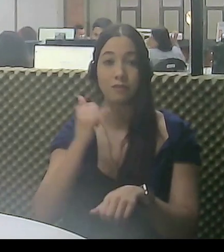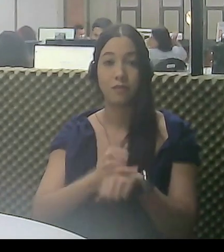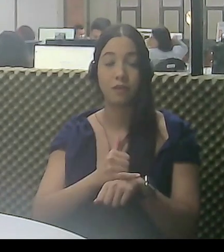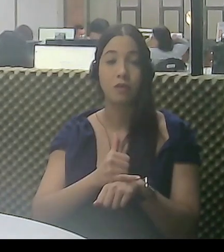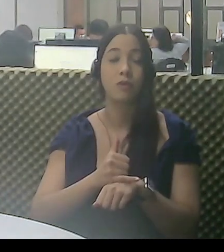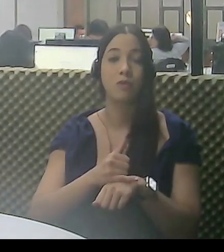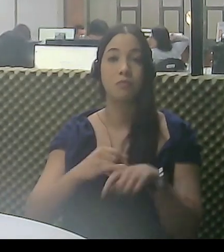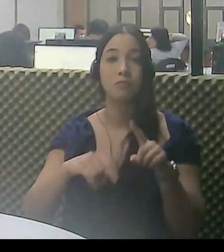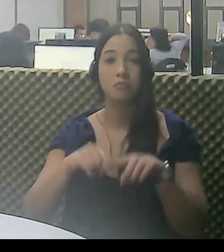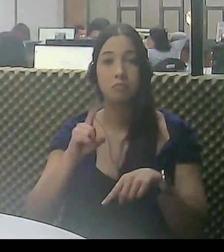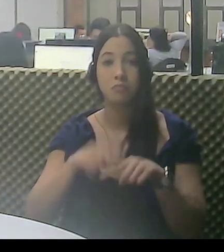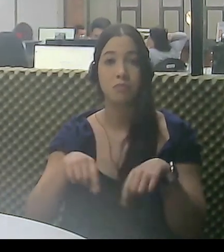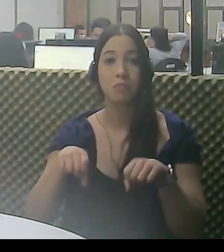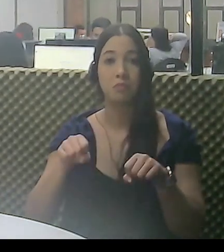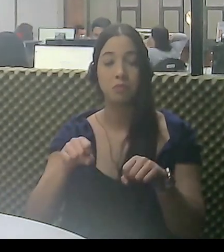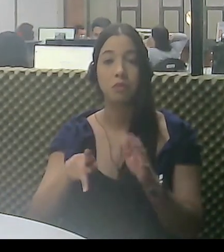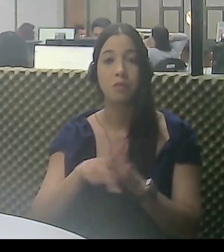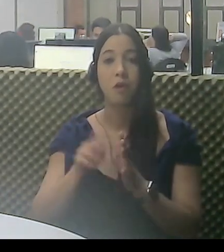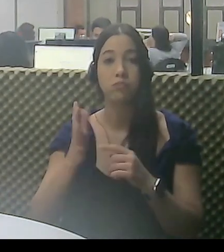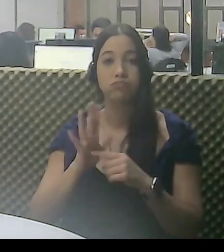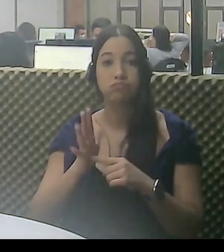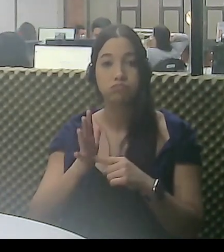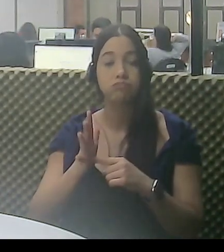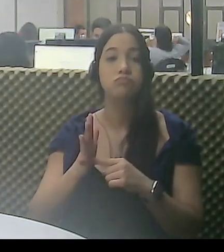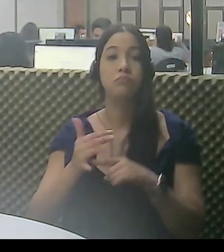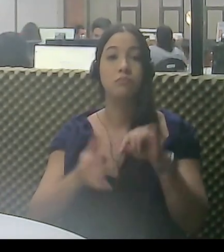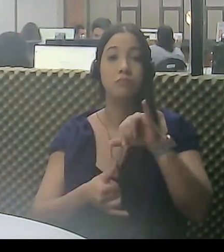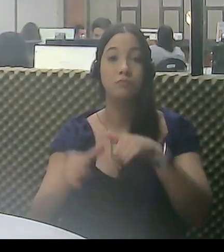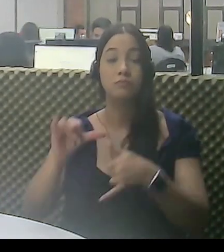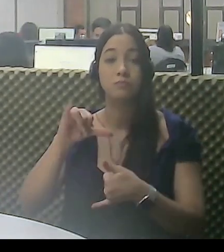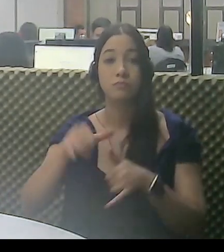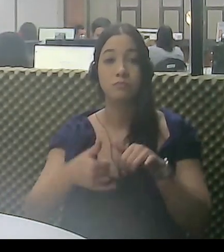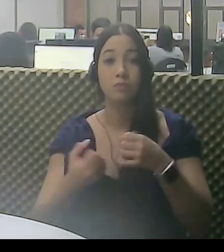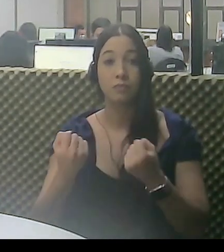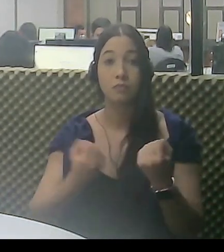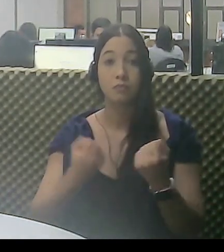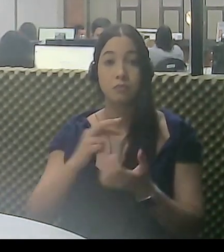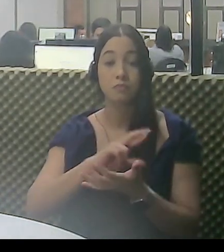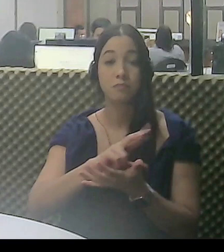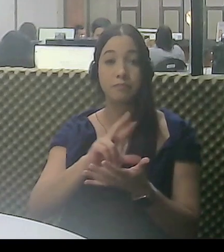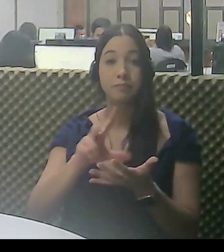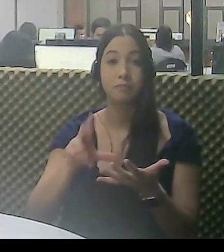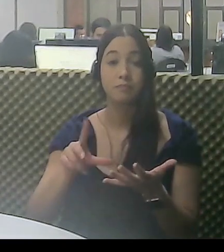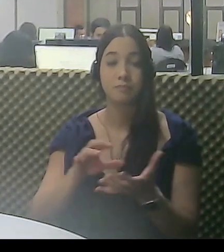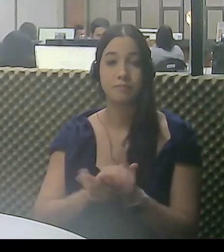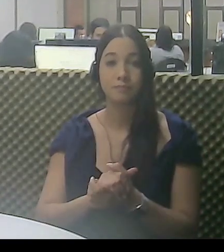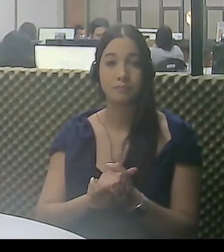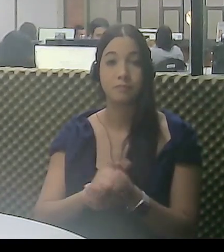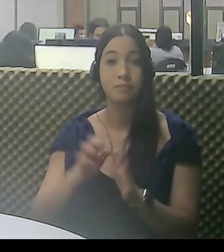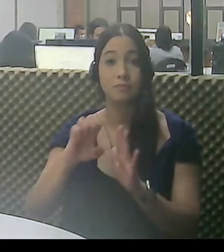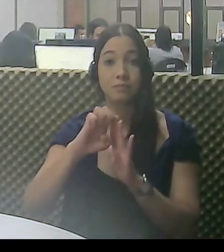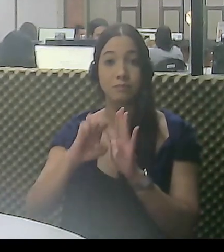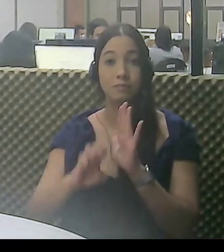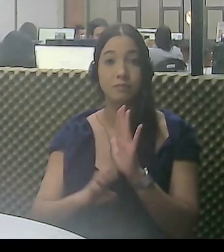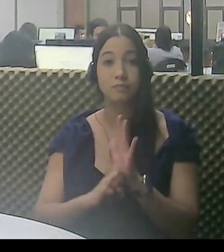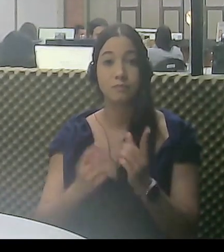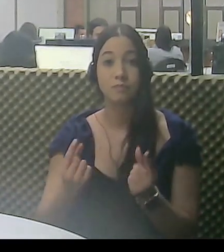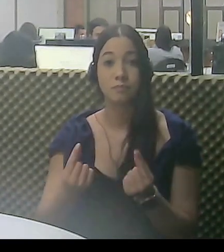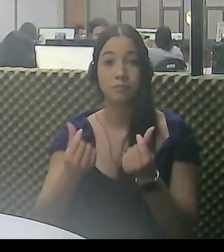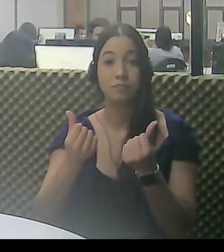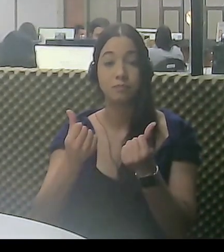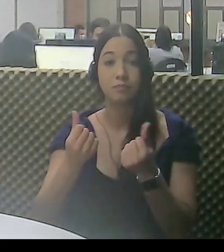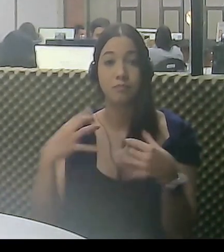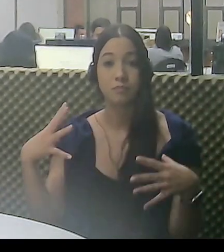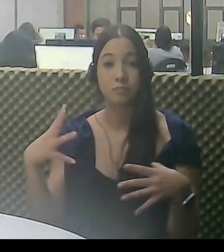móveis, motobombas, motores, equipamentos de laboratório, veículos, entre outros. Conforme o edital, o valor estimado